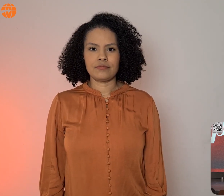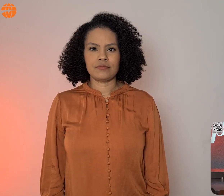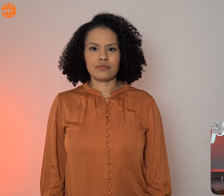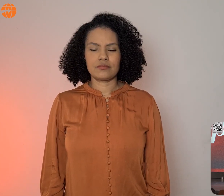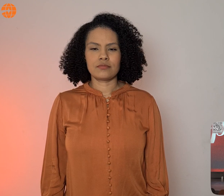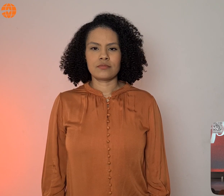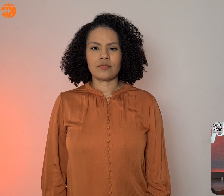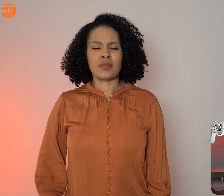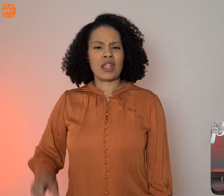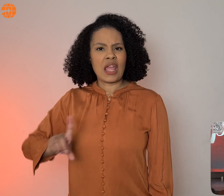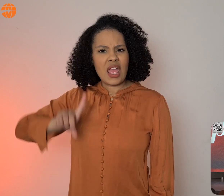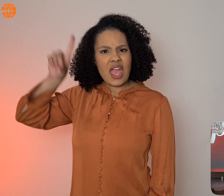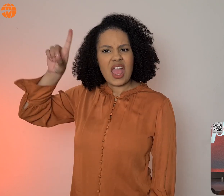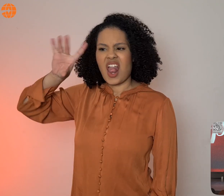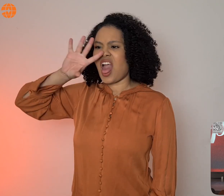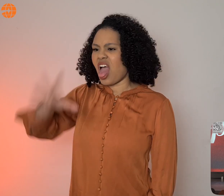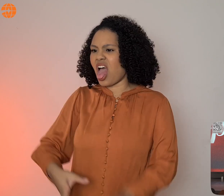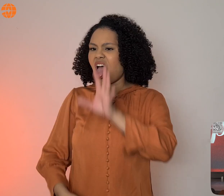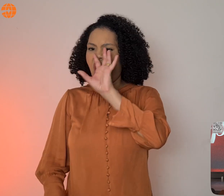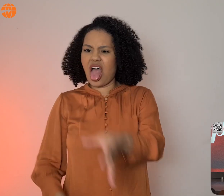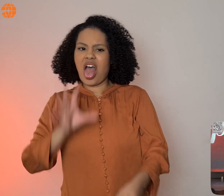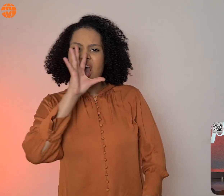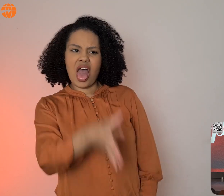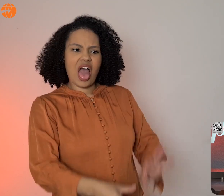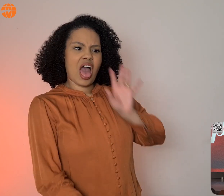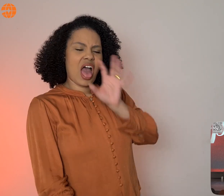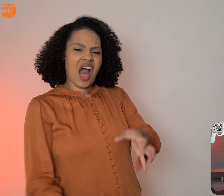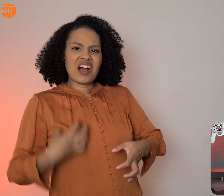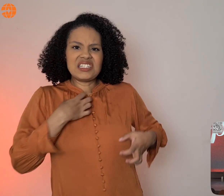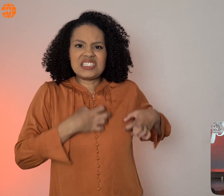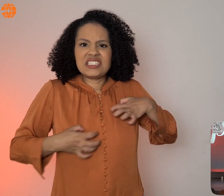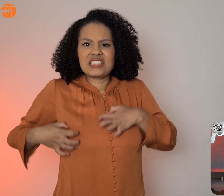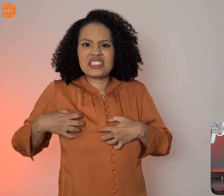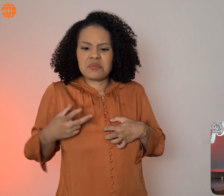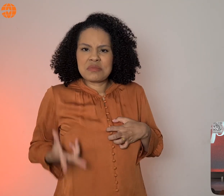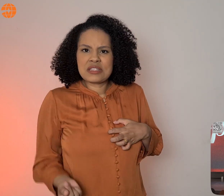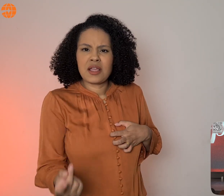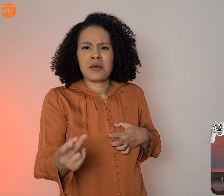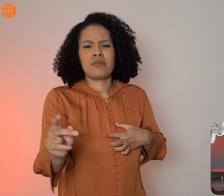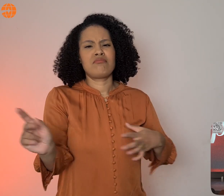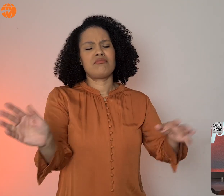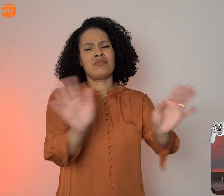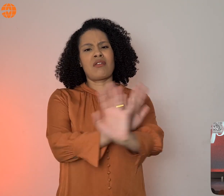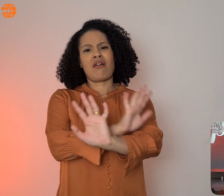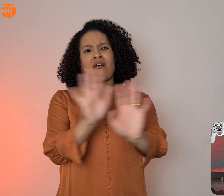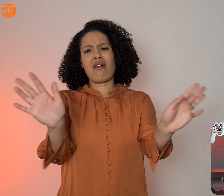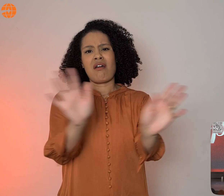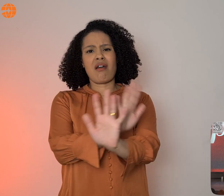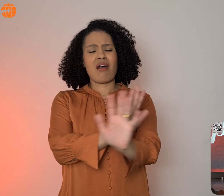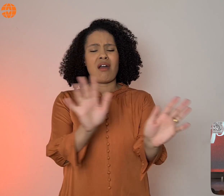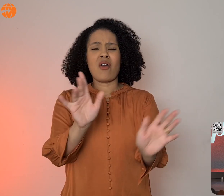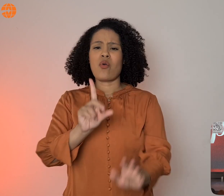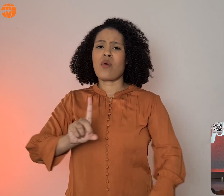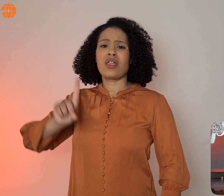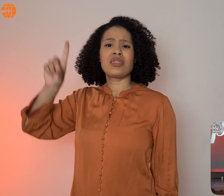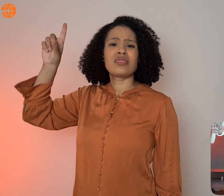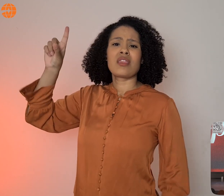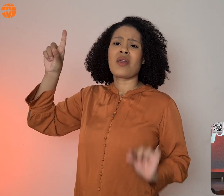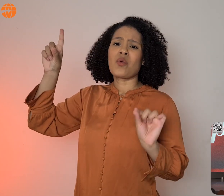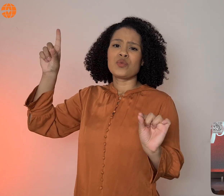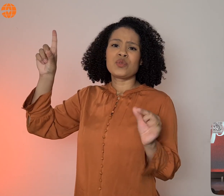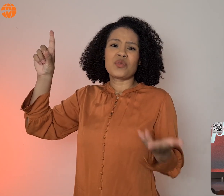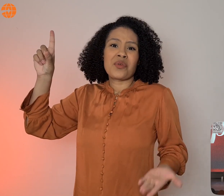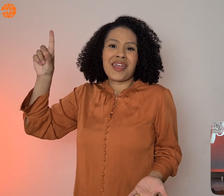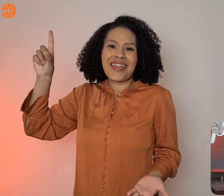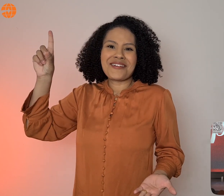anger forever. E o verso 9 diz que ele não acusa sem cessar e nem fica ressentido para sempre. He does not deal with us according